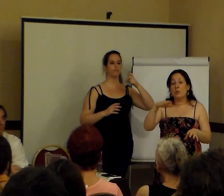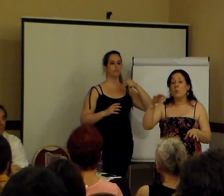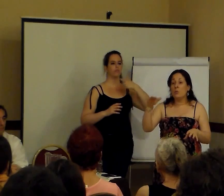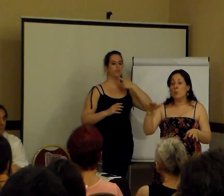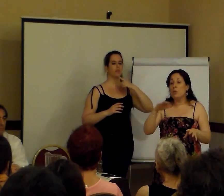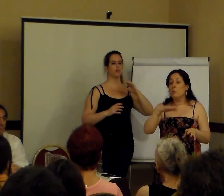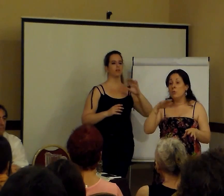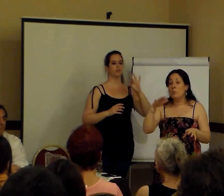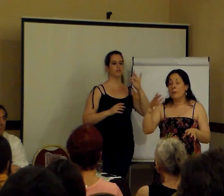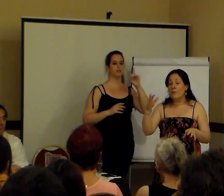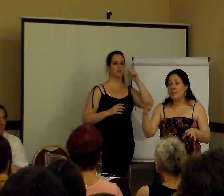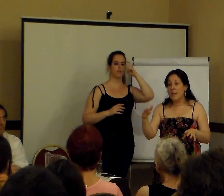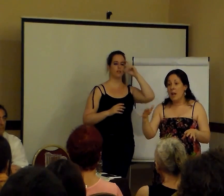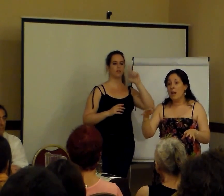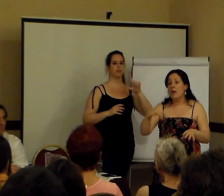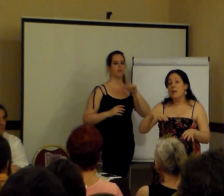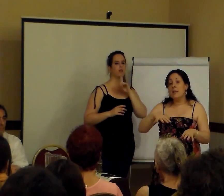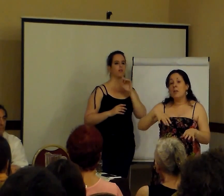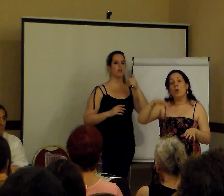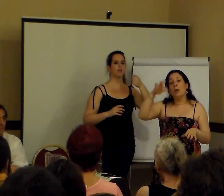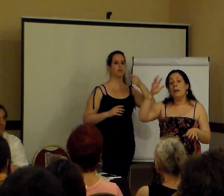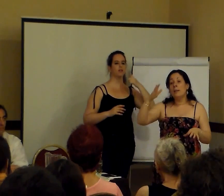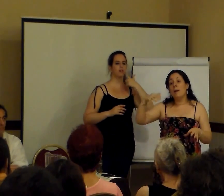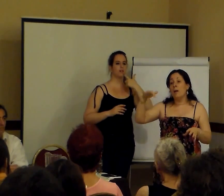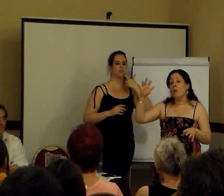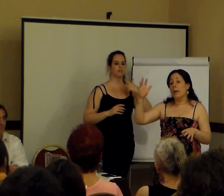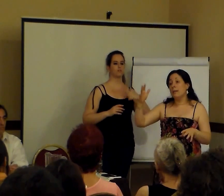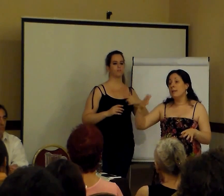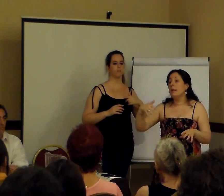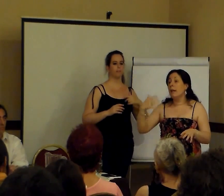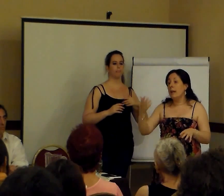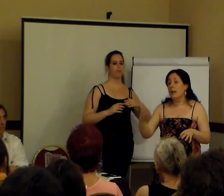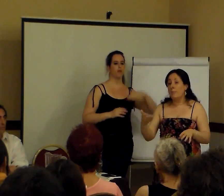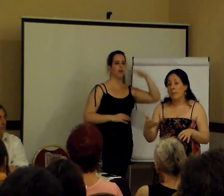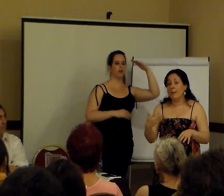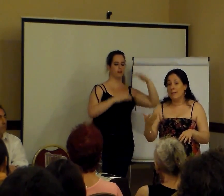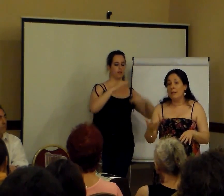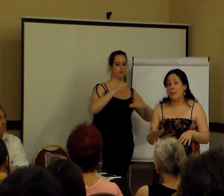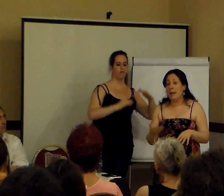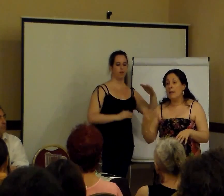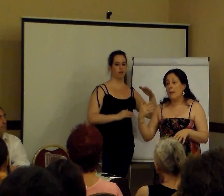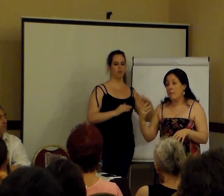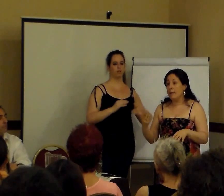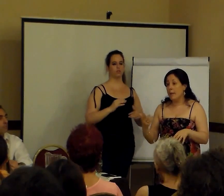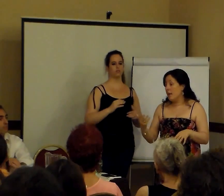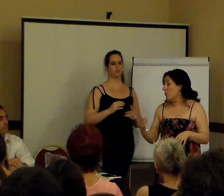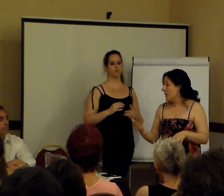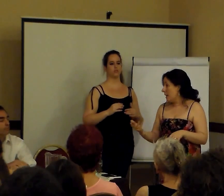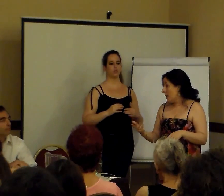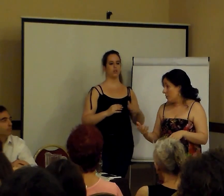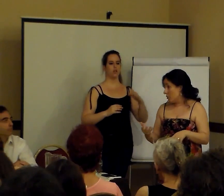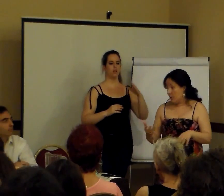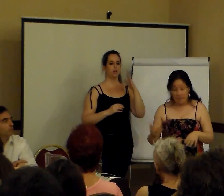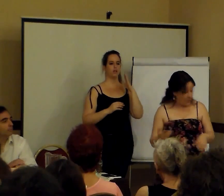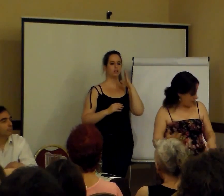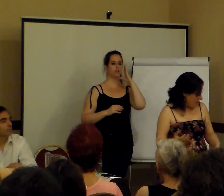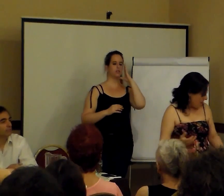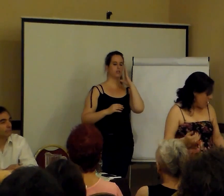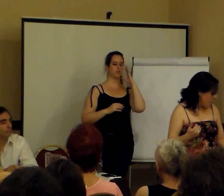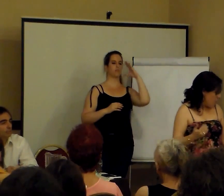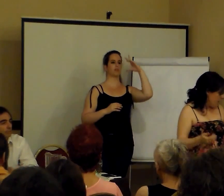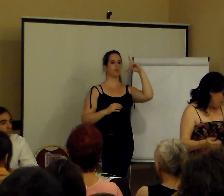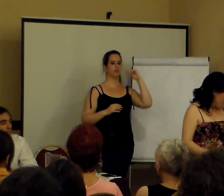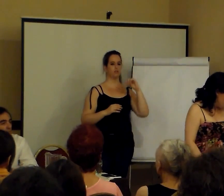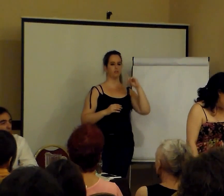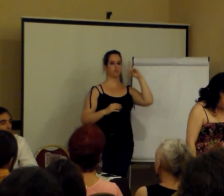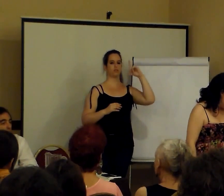y producen un sueño muy superficial y con altibajos que hacen que el paciente tenga despertares durante la noche, ¿sí?